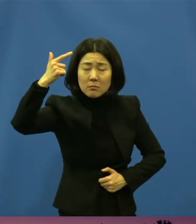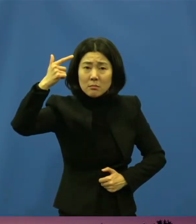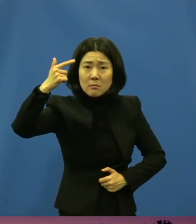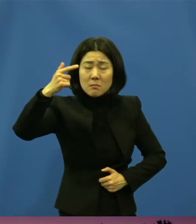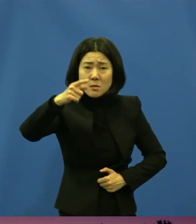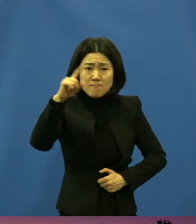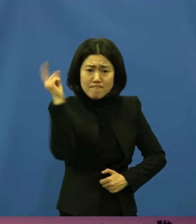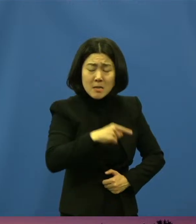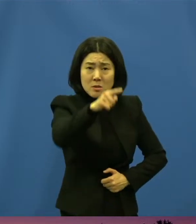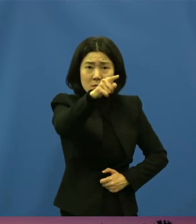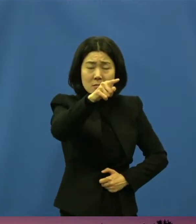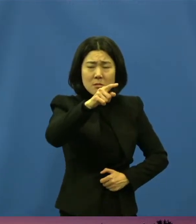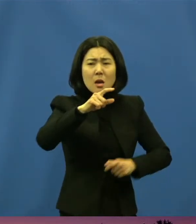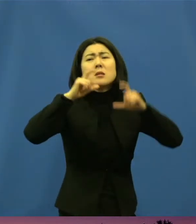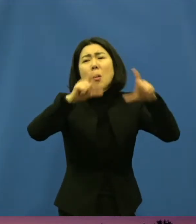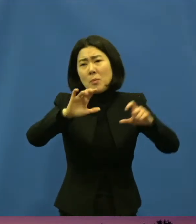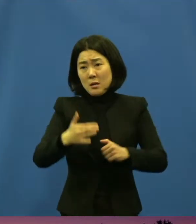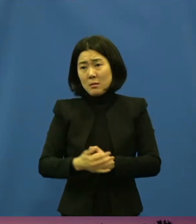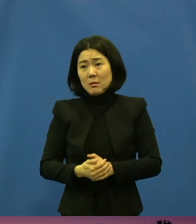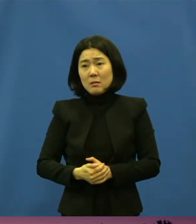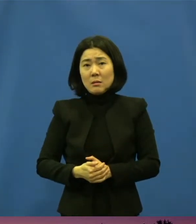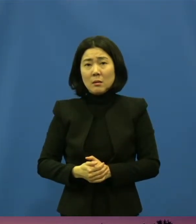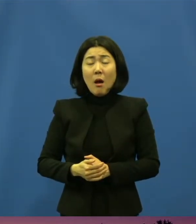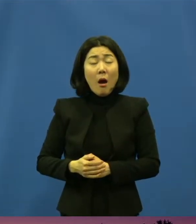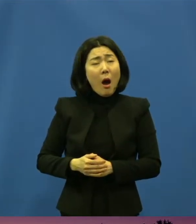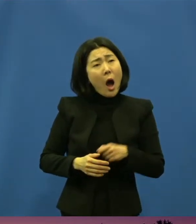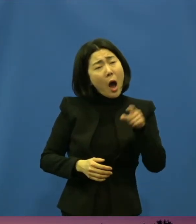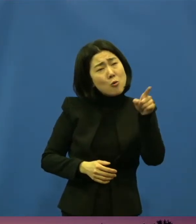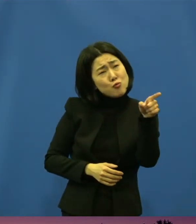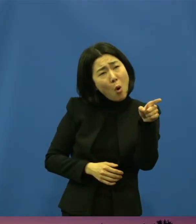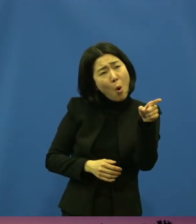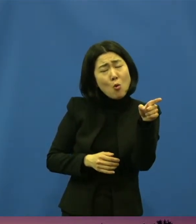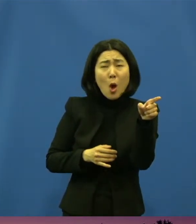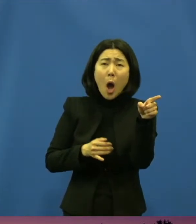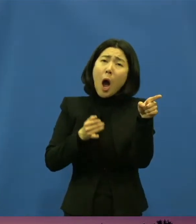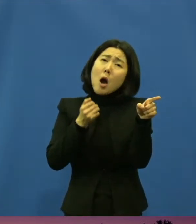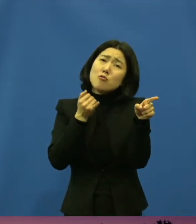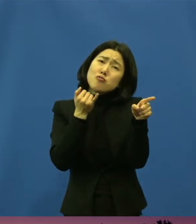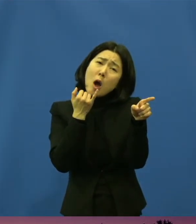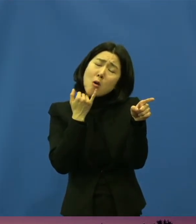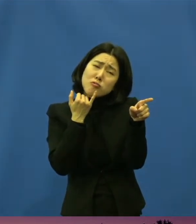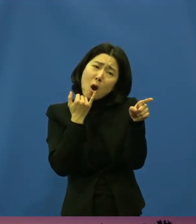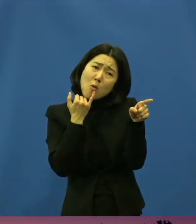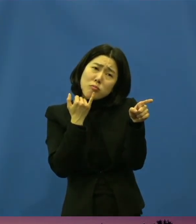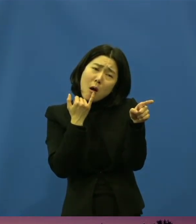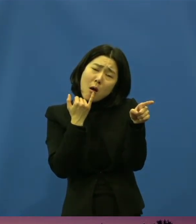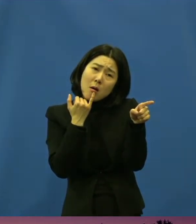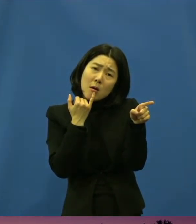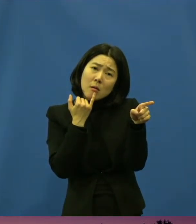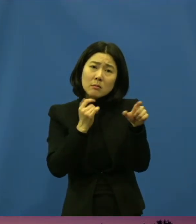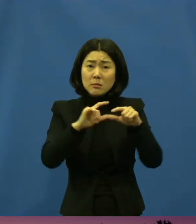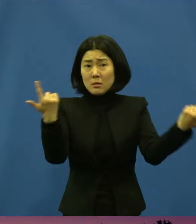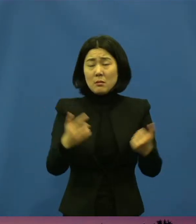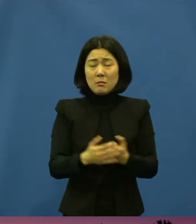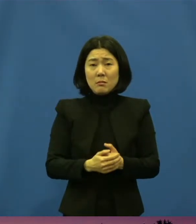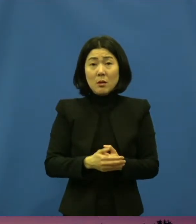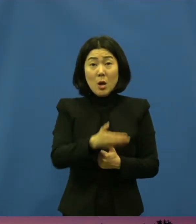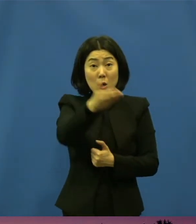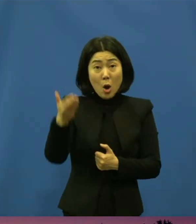그러므로 여러분, 우리가 그리스도인들의 청년들이라면 남녀가 사귀는 일도요 멋지게 해야 돼요.